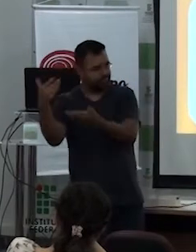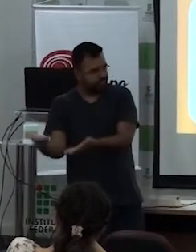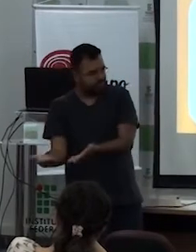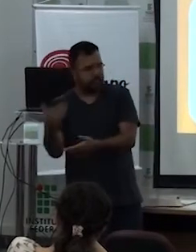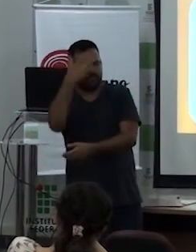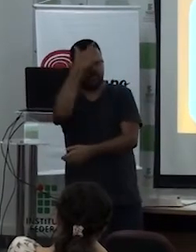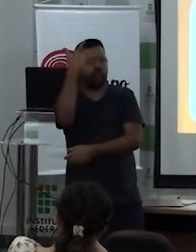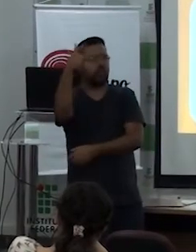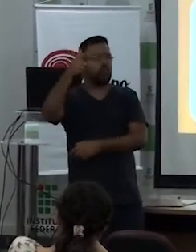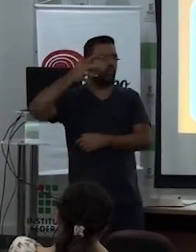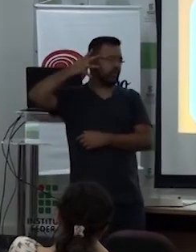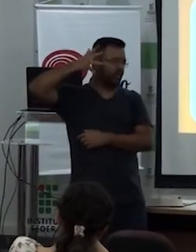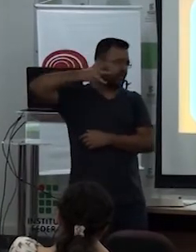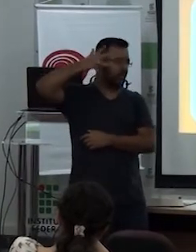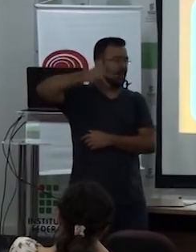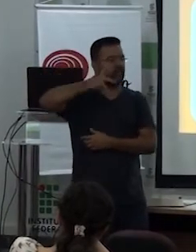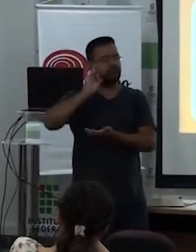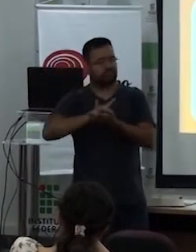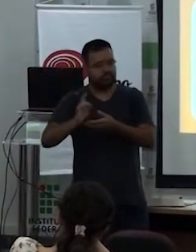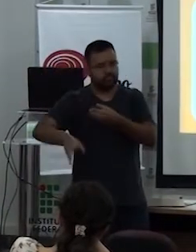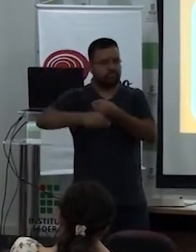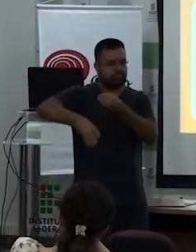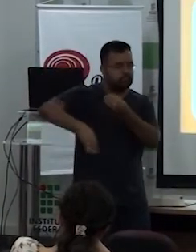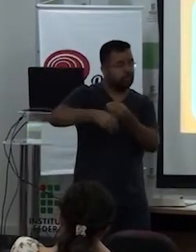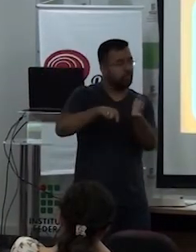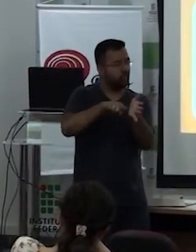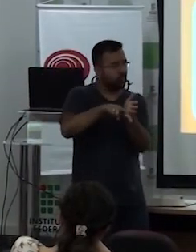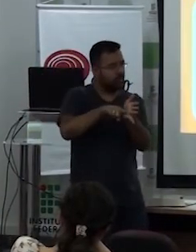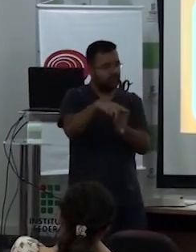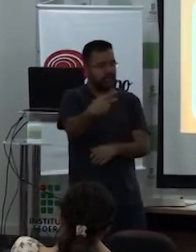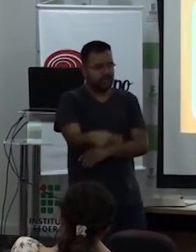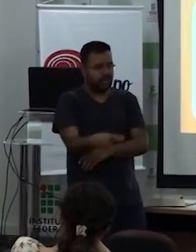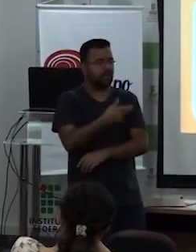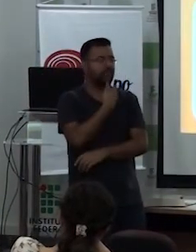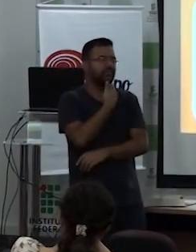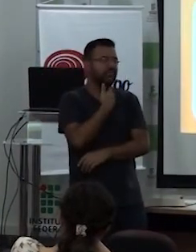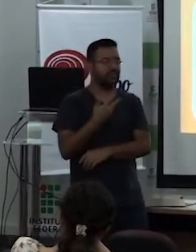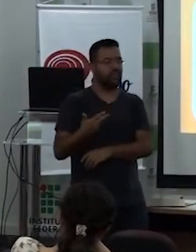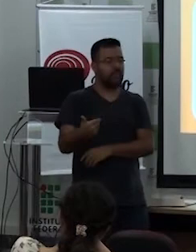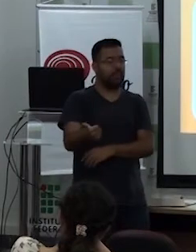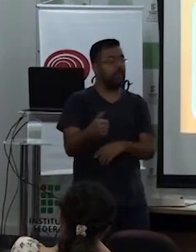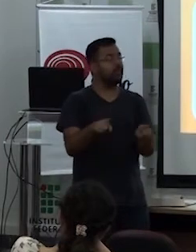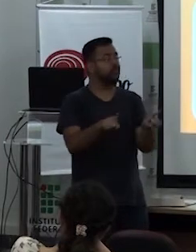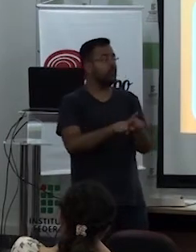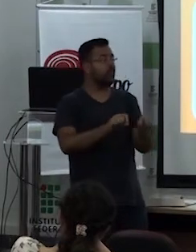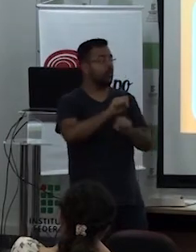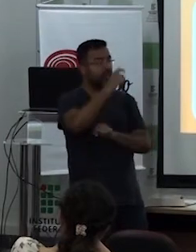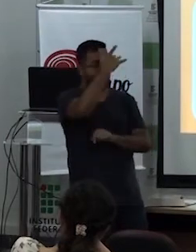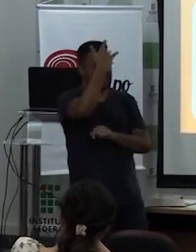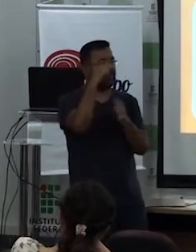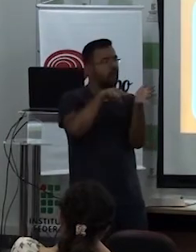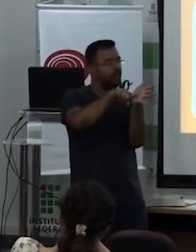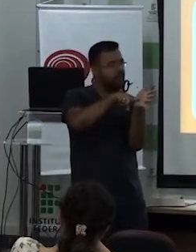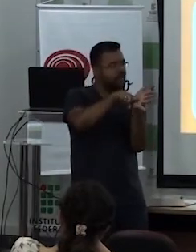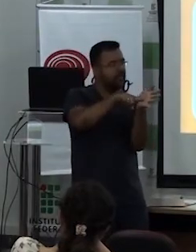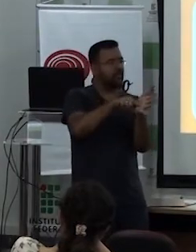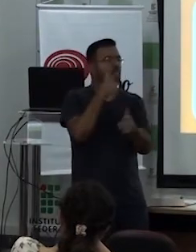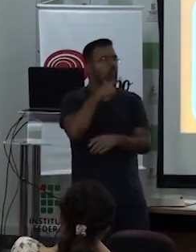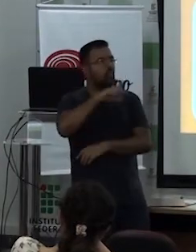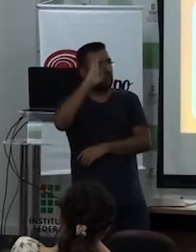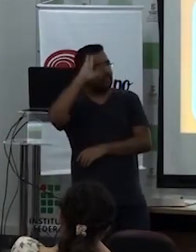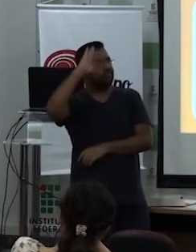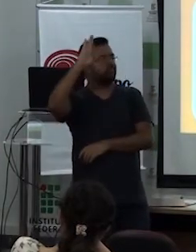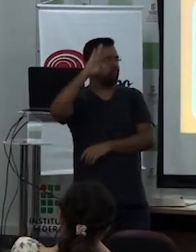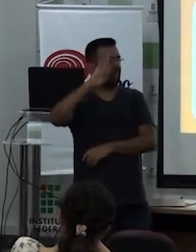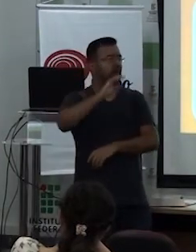para os demais palestrantes, né, que contribuíram para o desenvolvimento aqui do Papo Cabeça, e também dos pesquisadores que se destacaram ao longo do